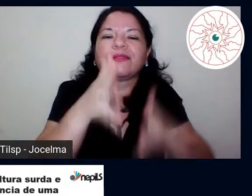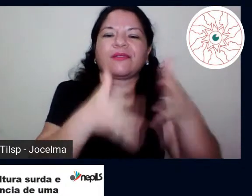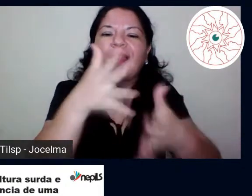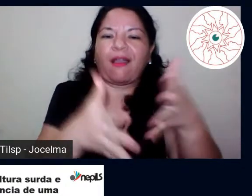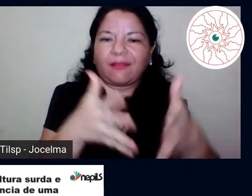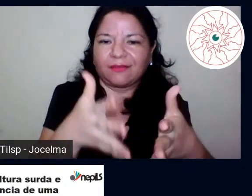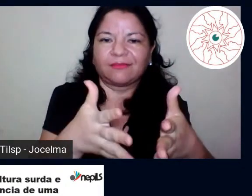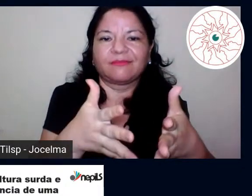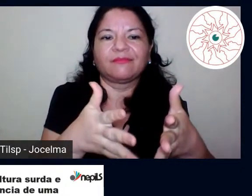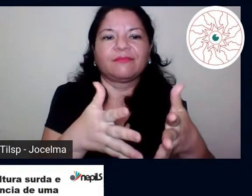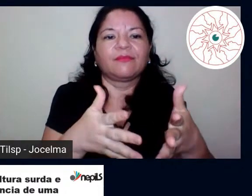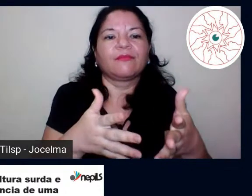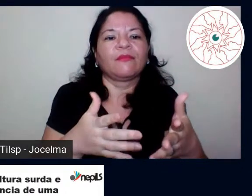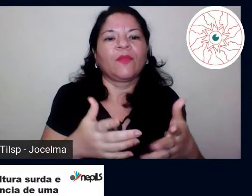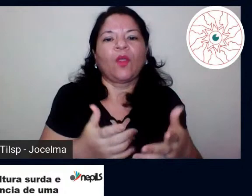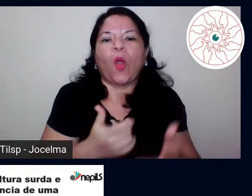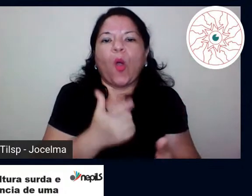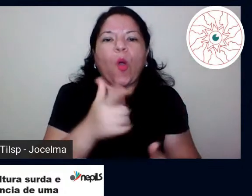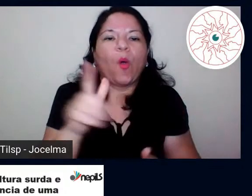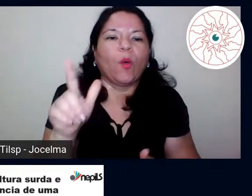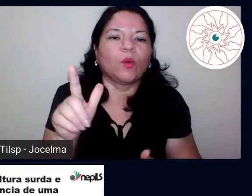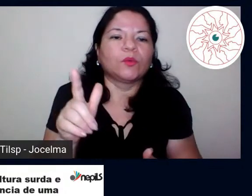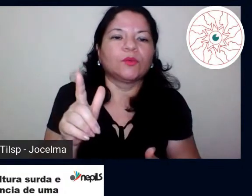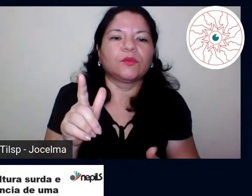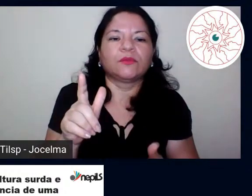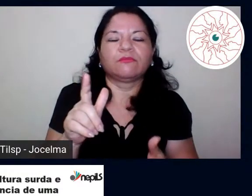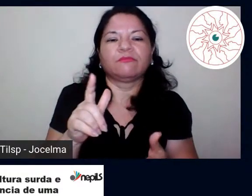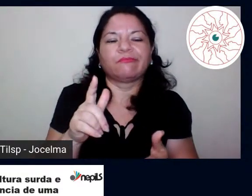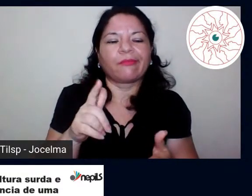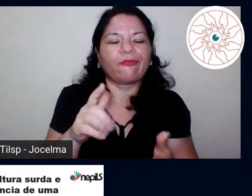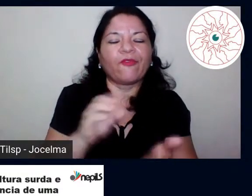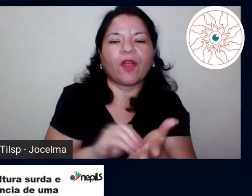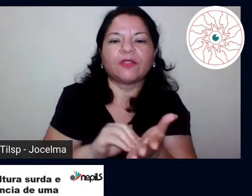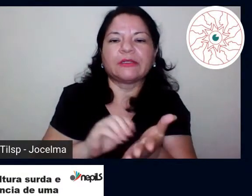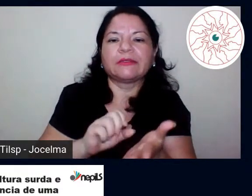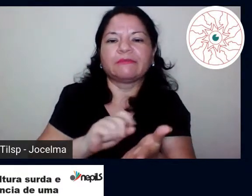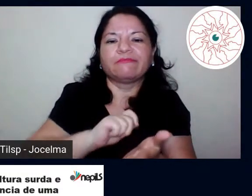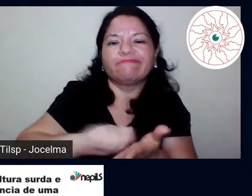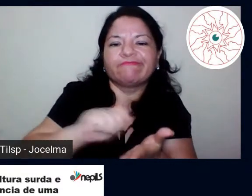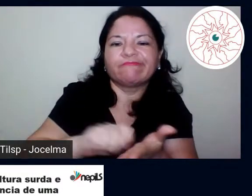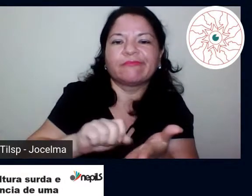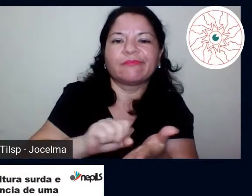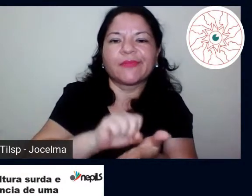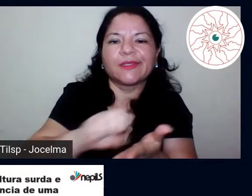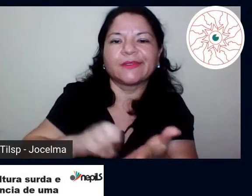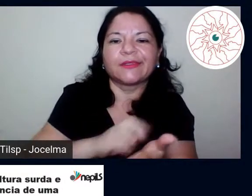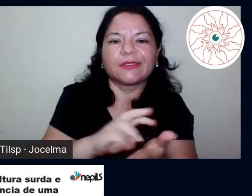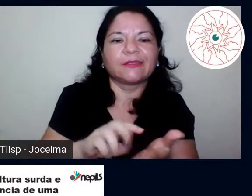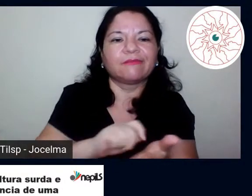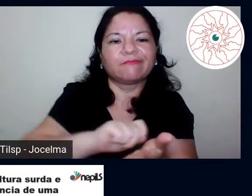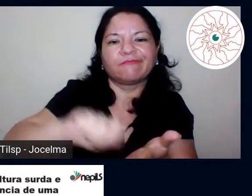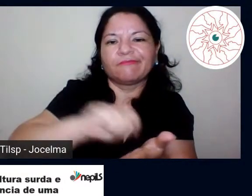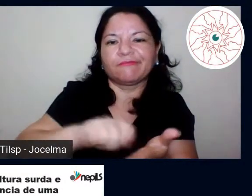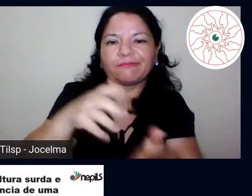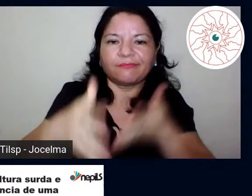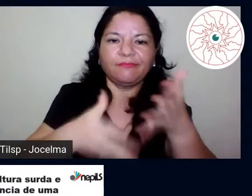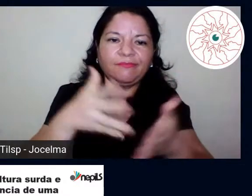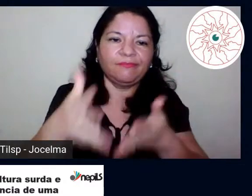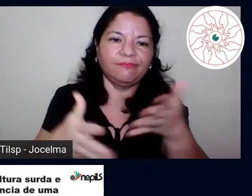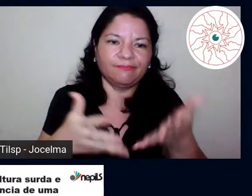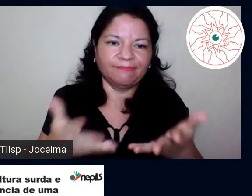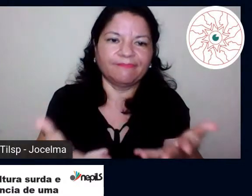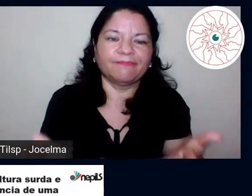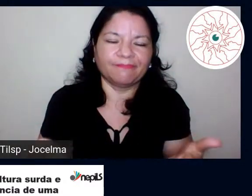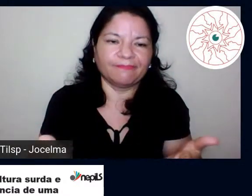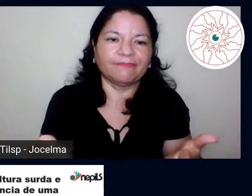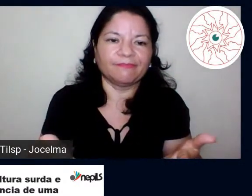há espaço para uma um trabalho de escrita de sinais. É um trabalho que não vai fazer uma promoção, não